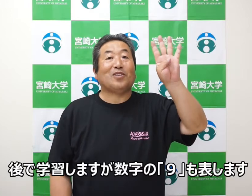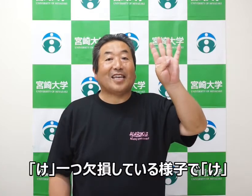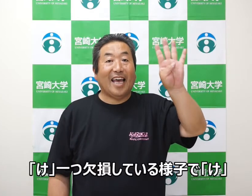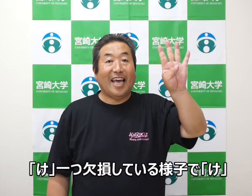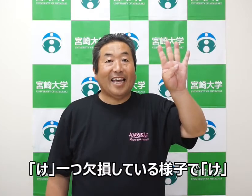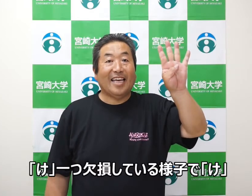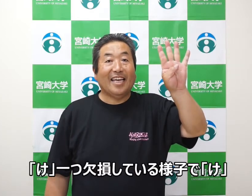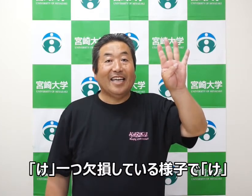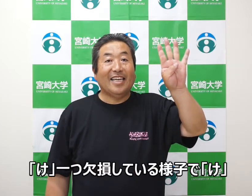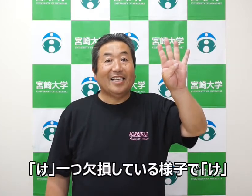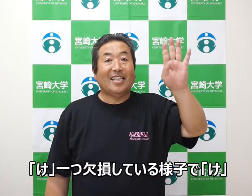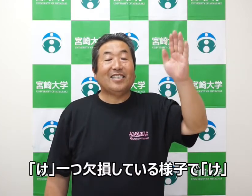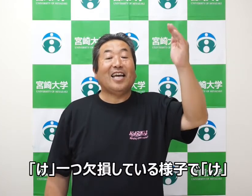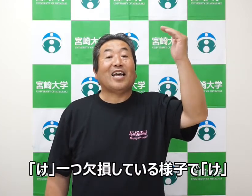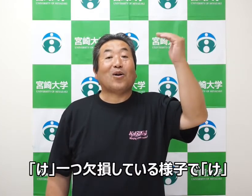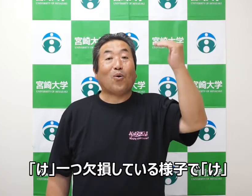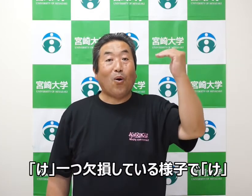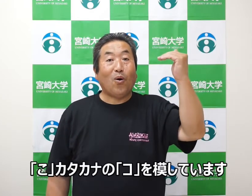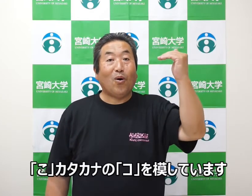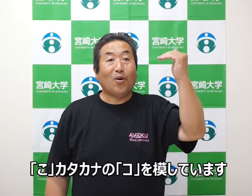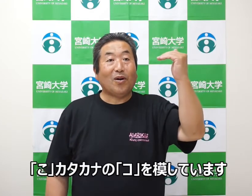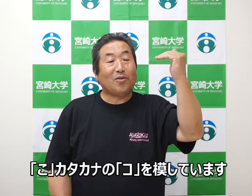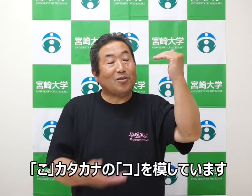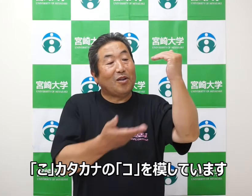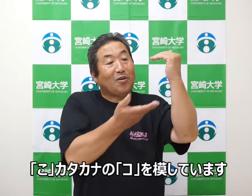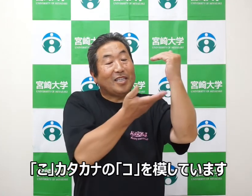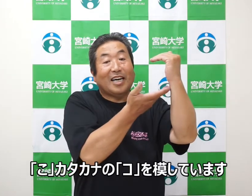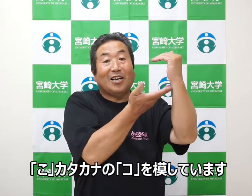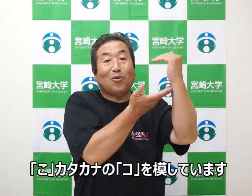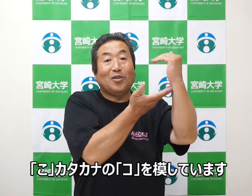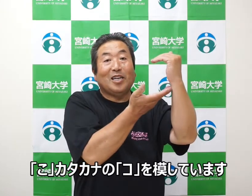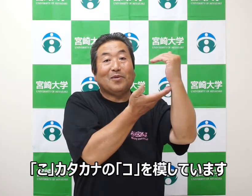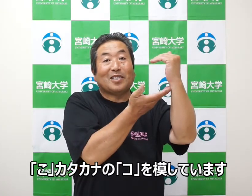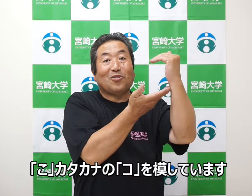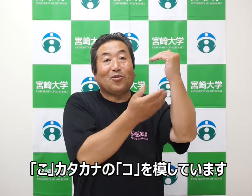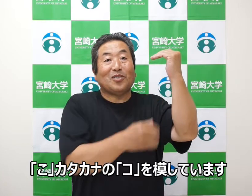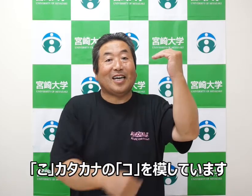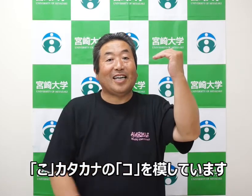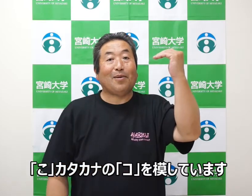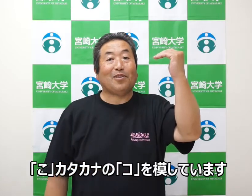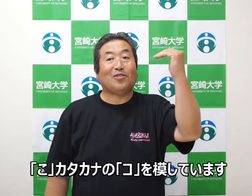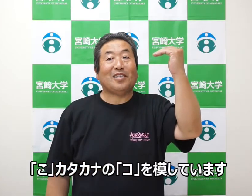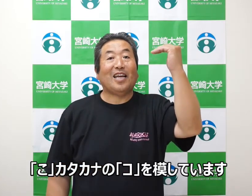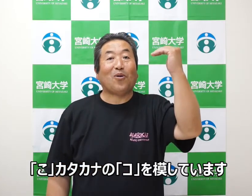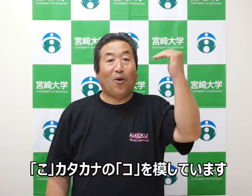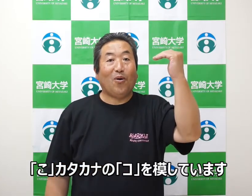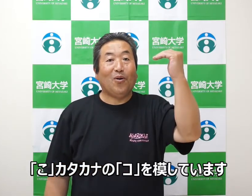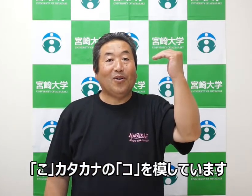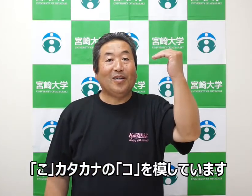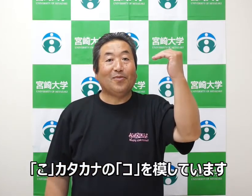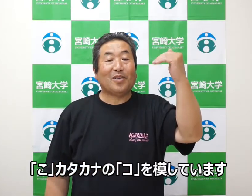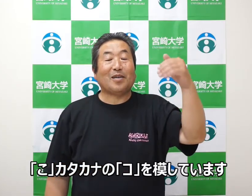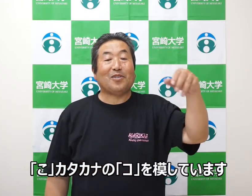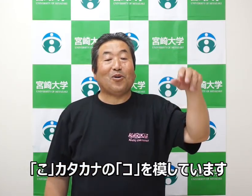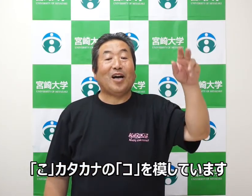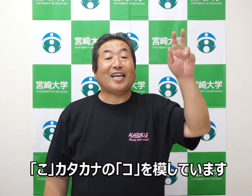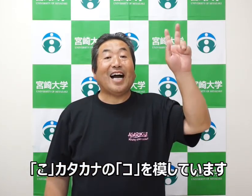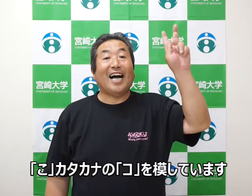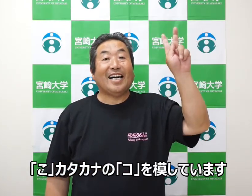け。で、こ、これこそあの、カタカナの子になりますけど、この下がない場合ですね、こ。もう一回行きましょう。はい、か。